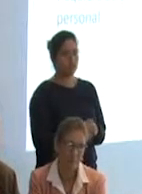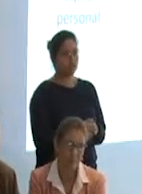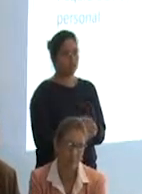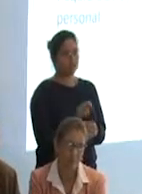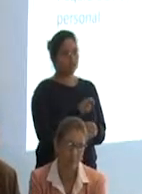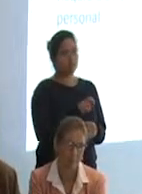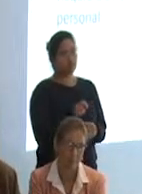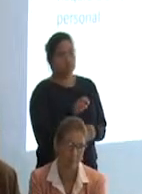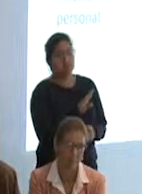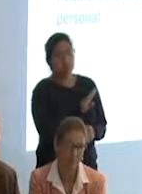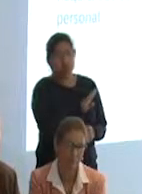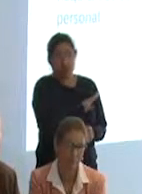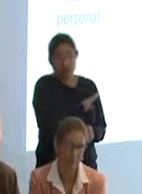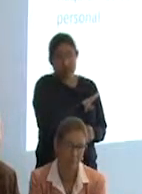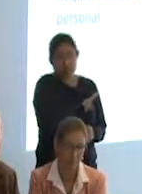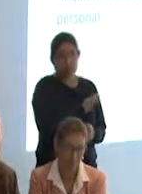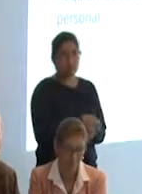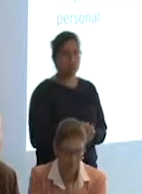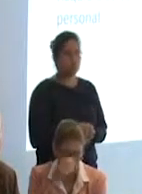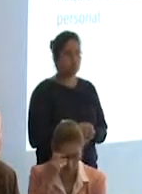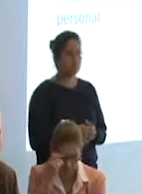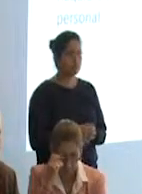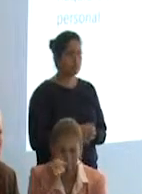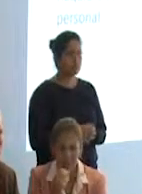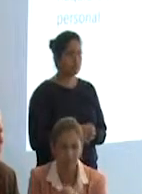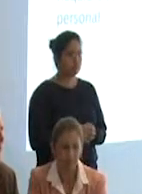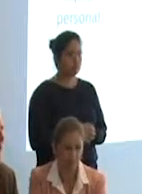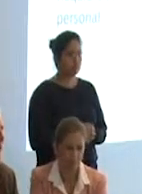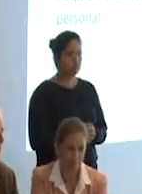Tienen nivel de bachillerato.